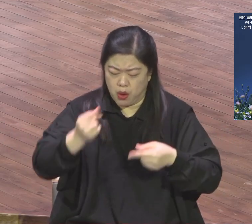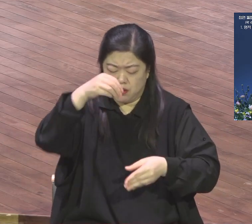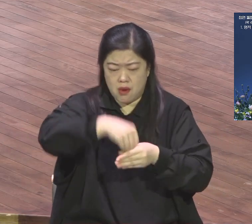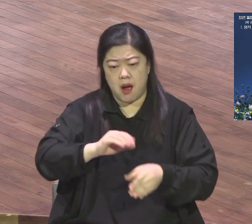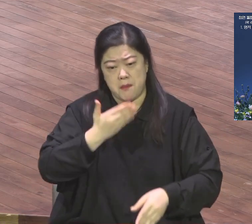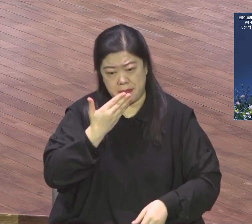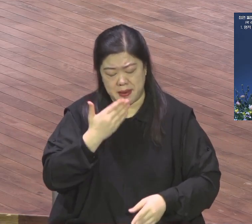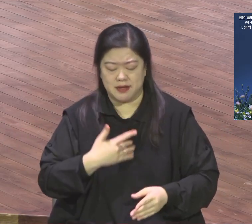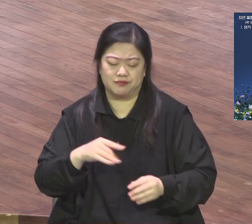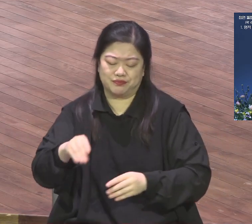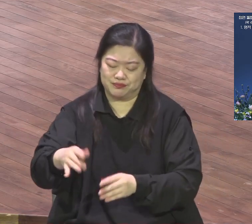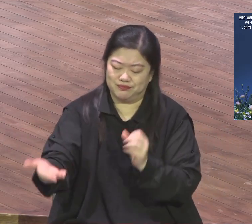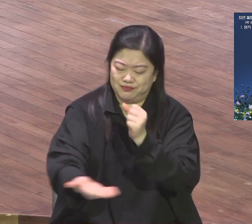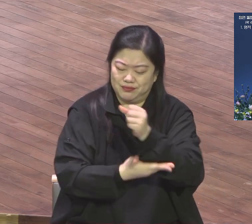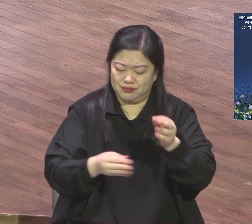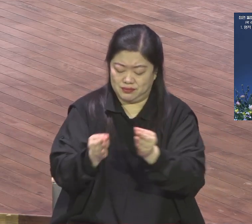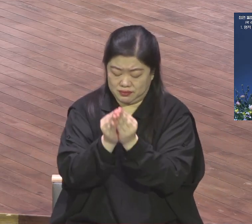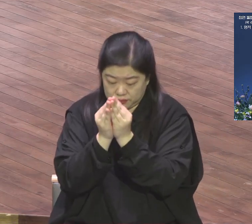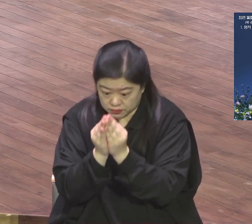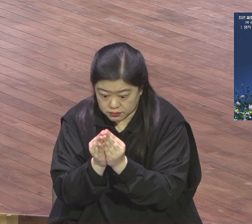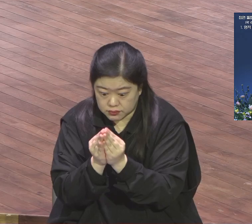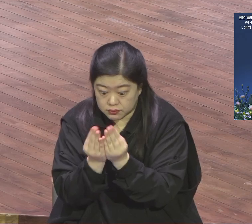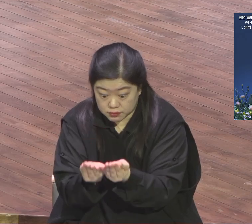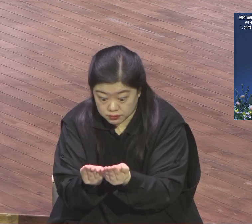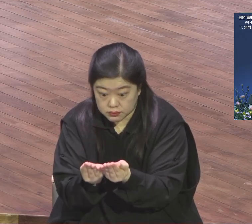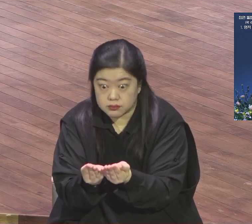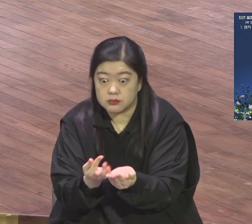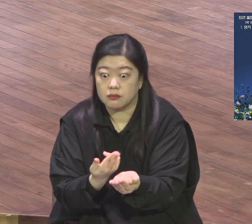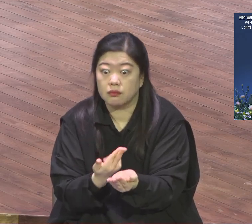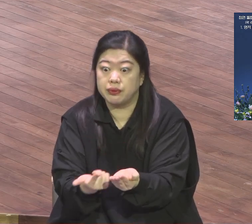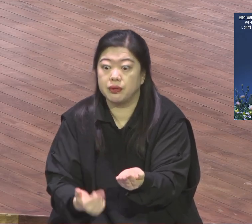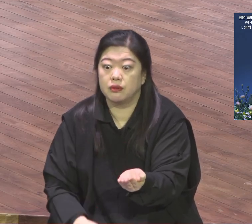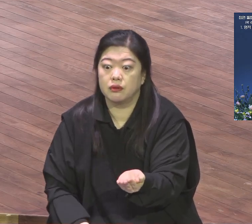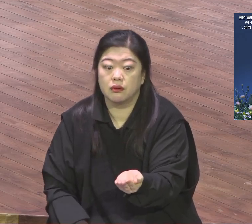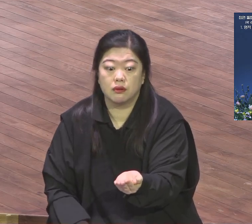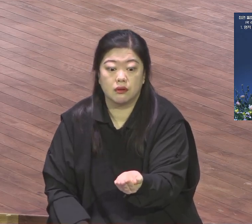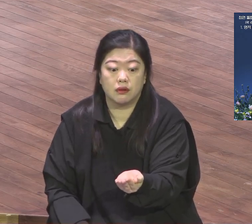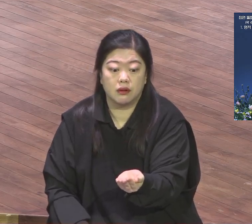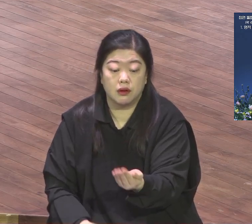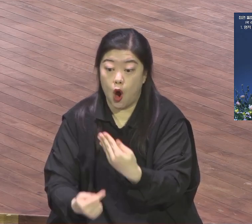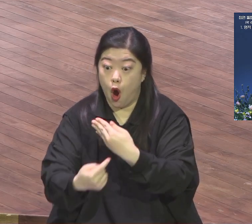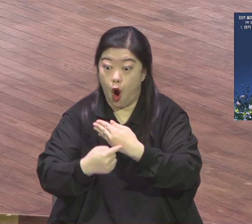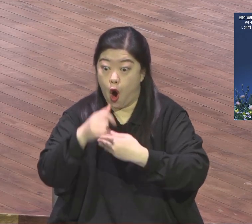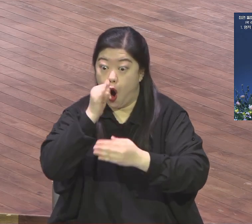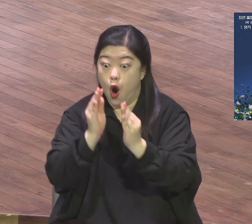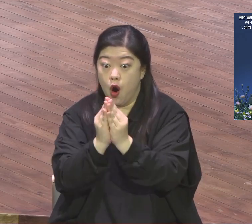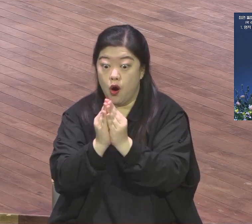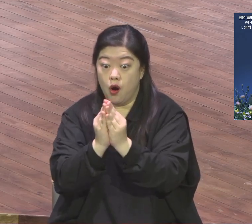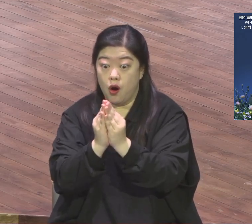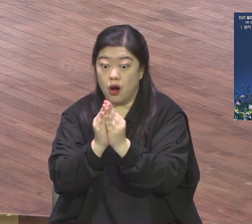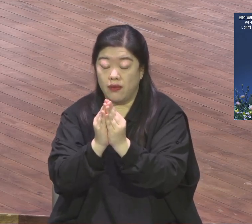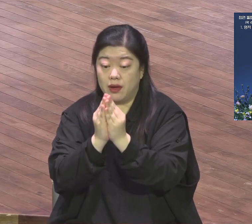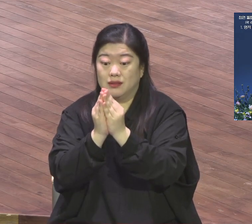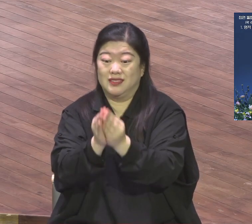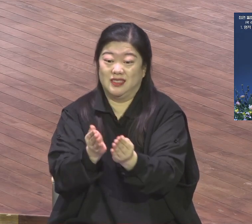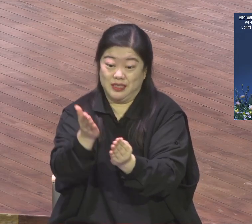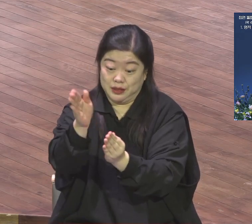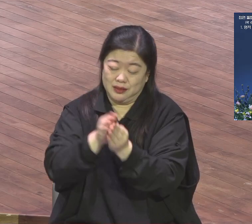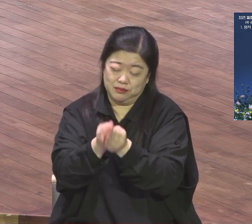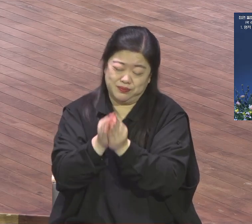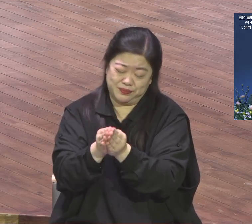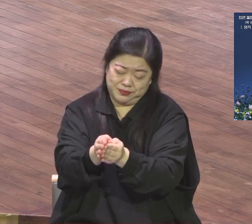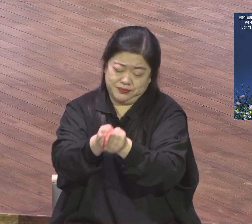신기하지요. 똑같은 곡식인데 이 밀과 이 보리는 겨울에 안 심고 봄에 심어도 다